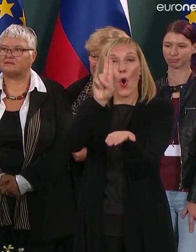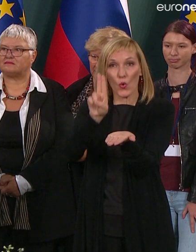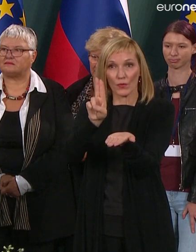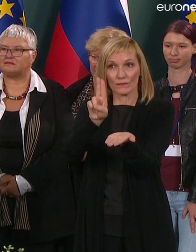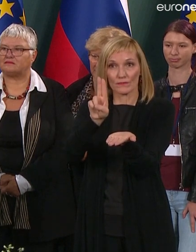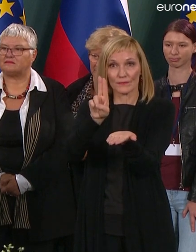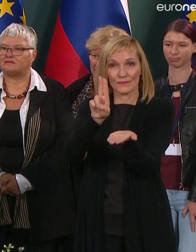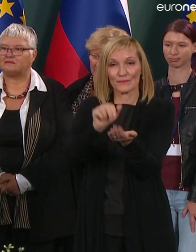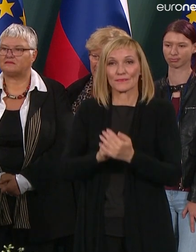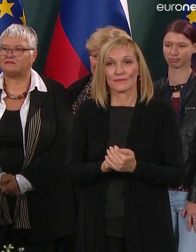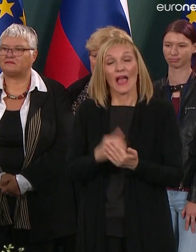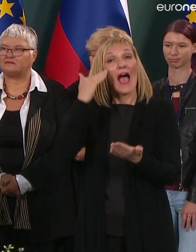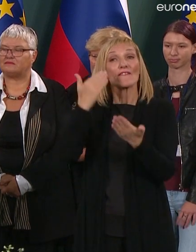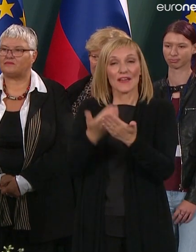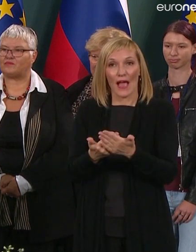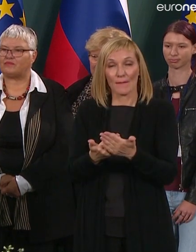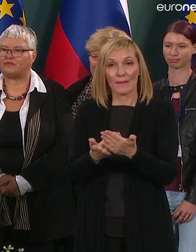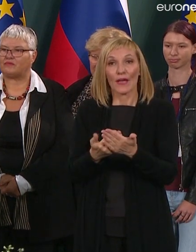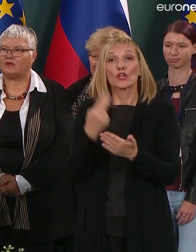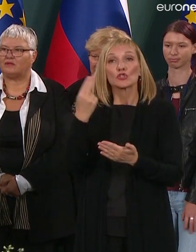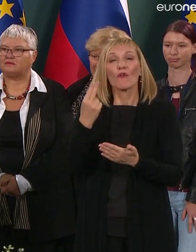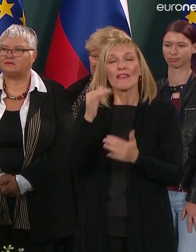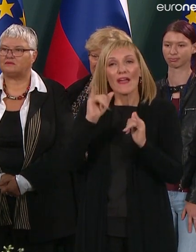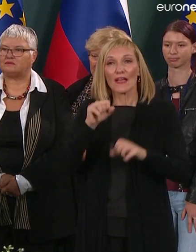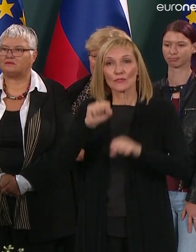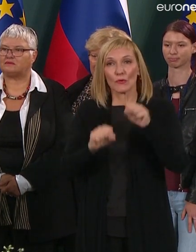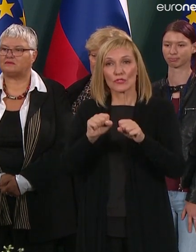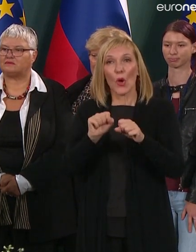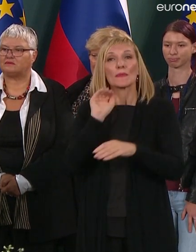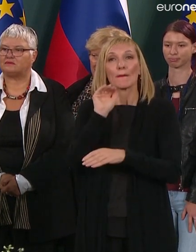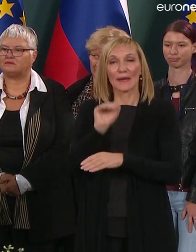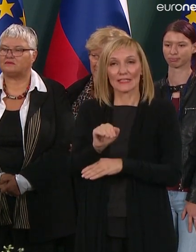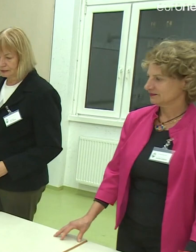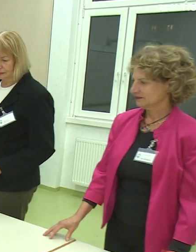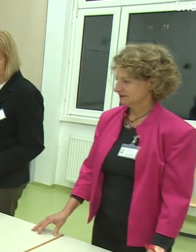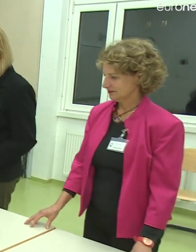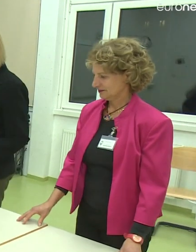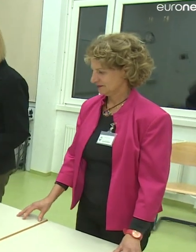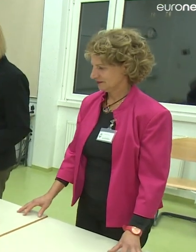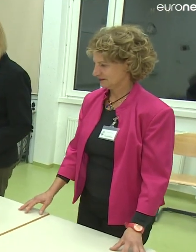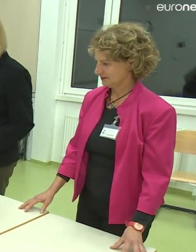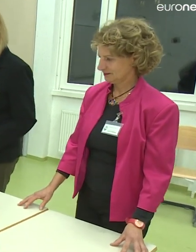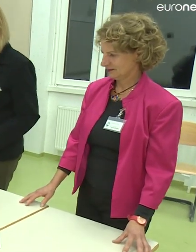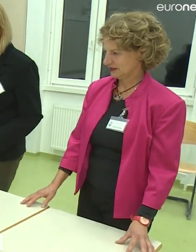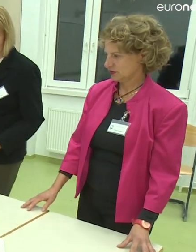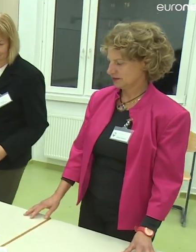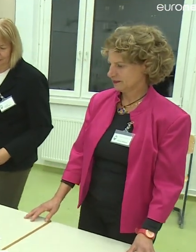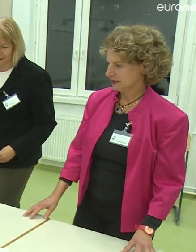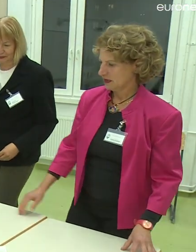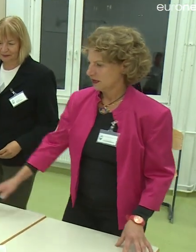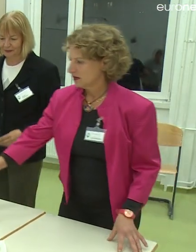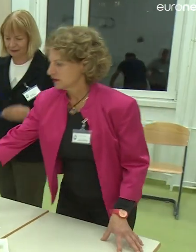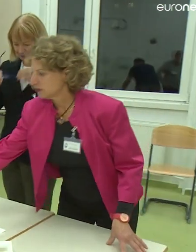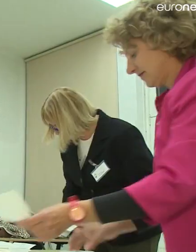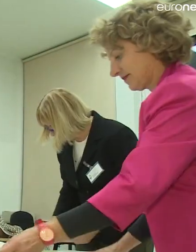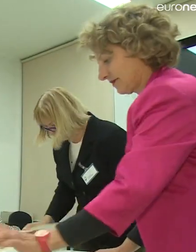борьбе за этот в основном церемониальный пост ему предстоит встретиться со своей левоцентристской соперницей Наташей Пирц-Мусар. Разрыв между ними